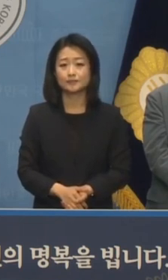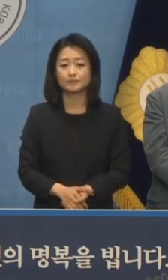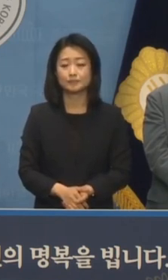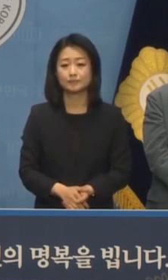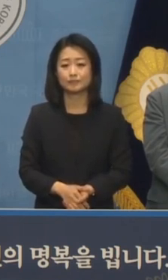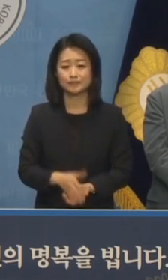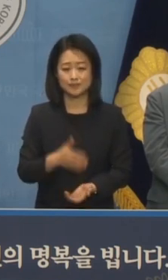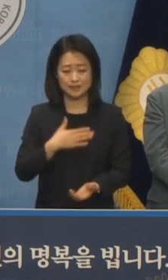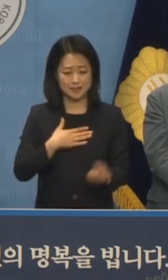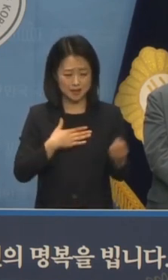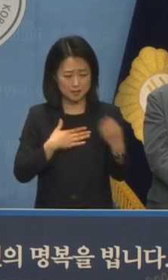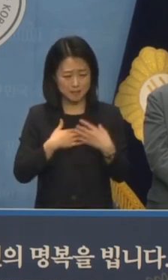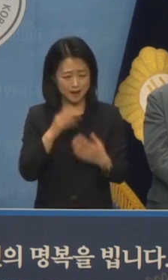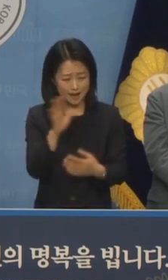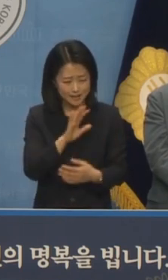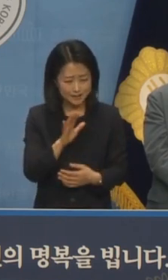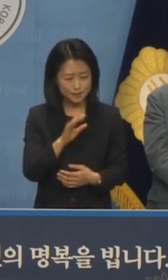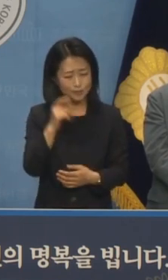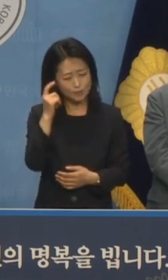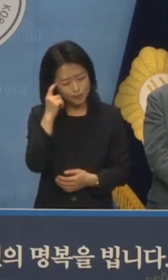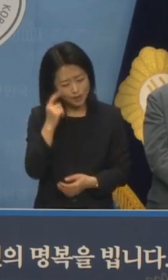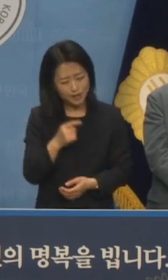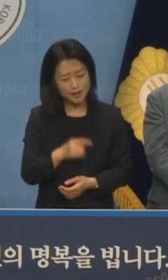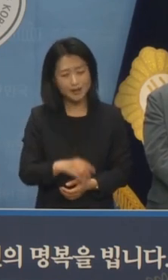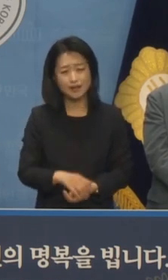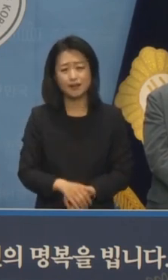왜 제게 말하지 않았습니까?